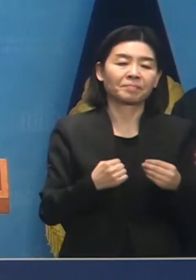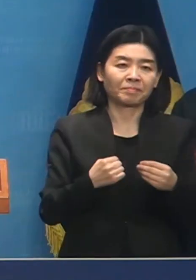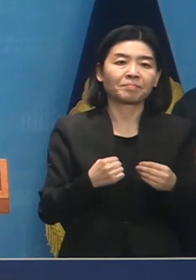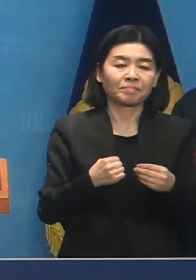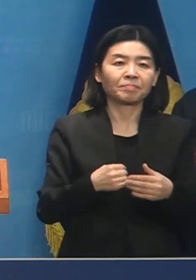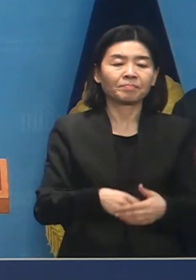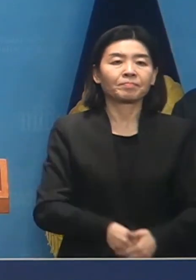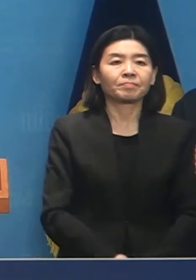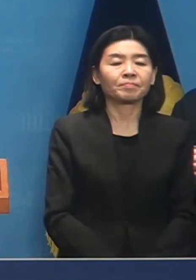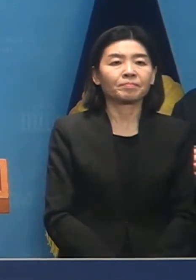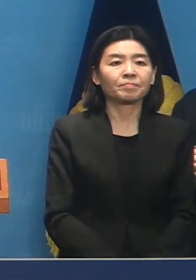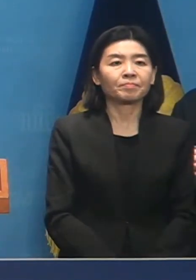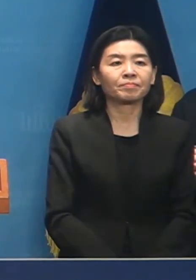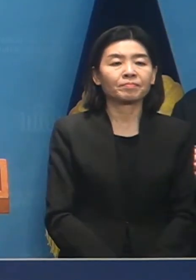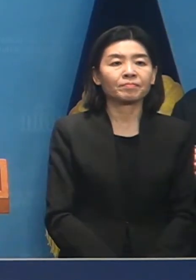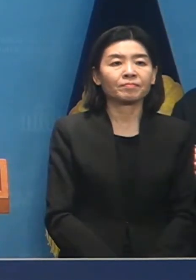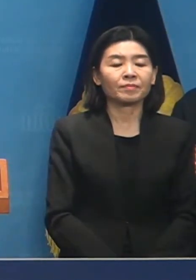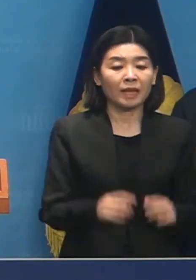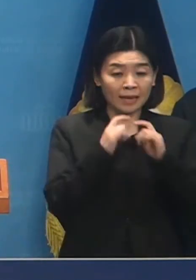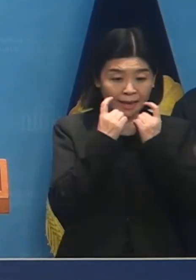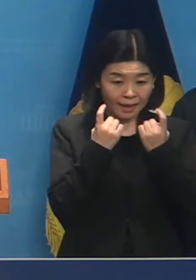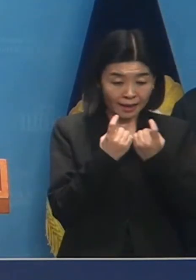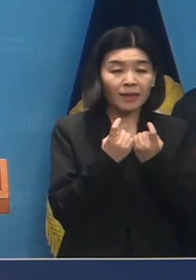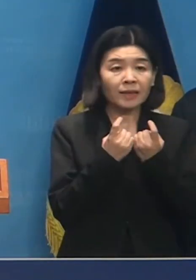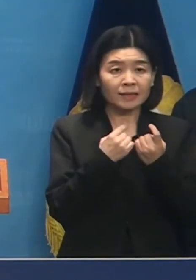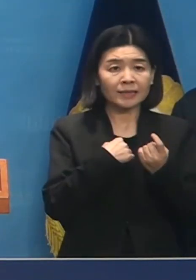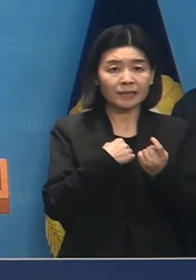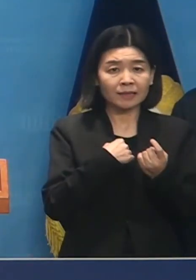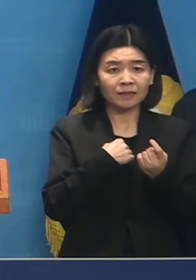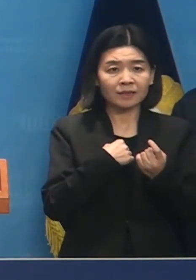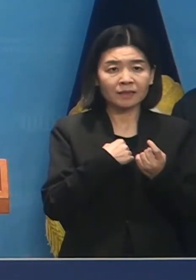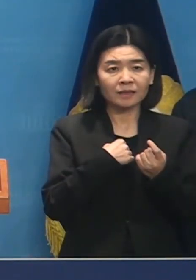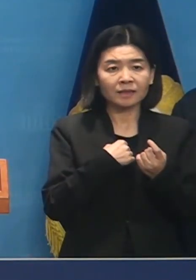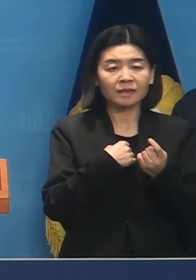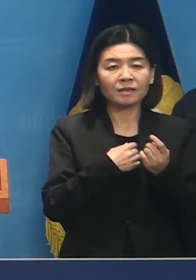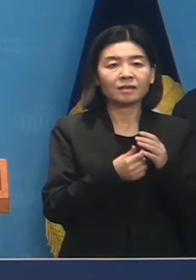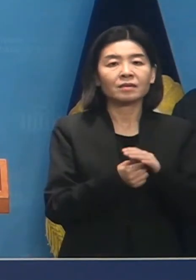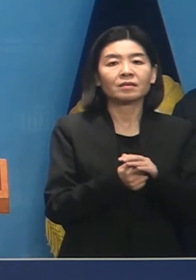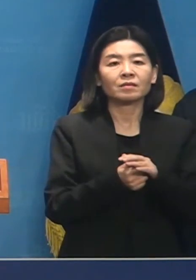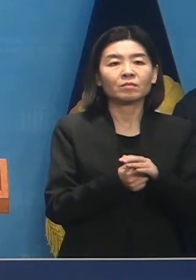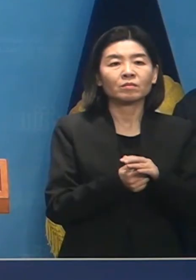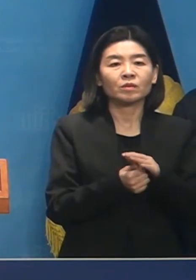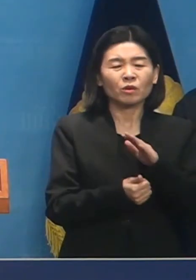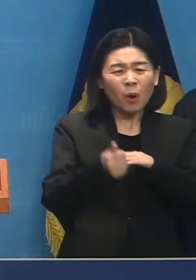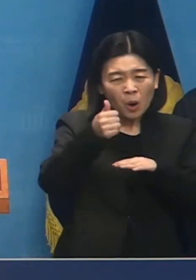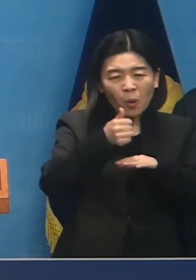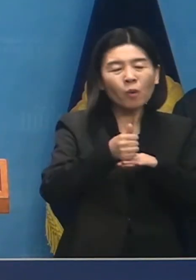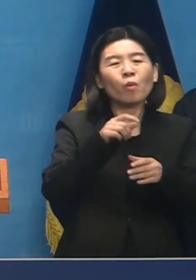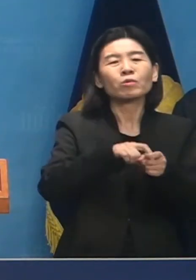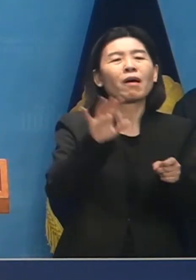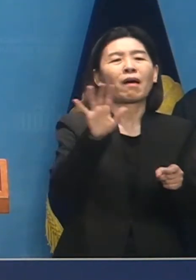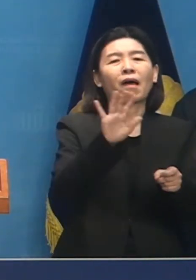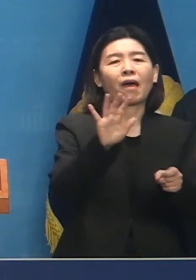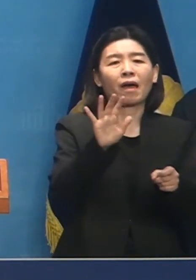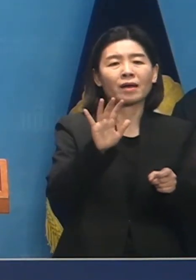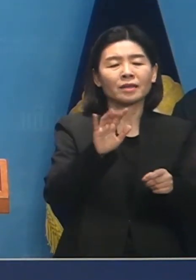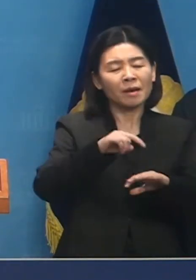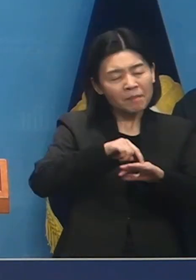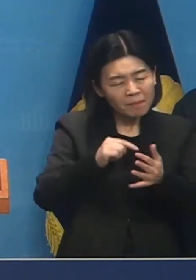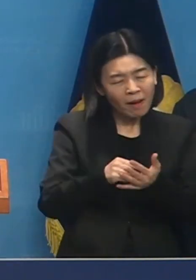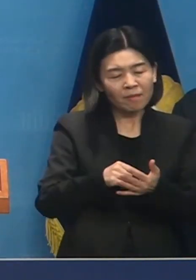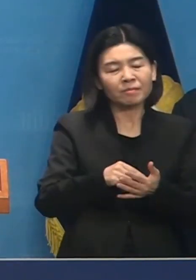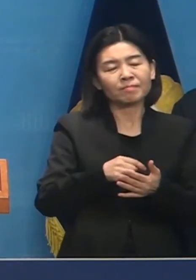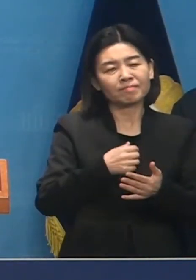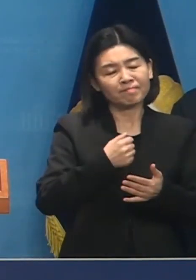있었습니다. 저의 개인적인 그 성취에 대한 손해나 이런 것보다도 가장 가슴 아팠던